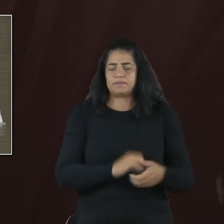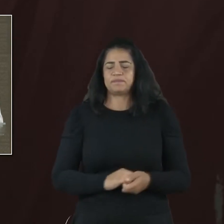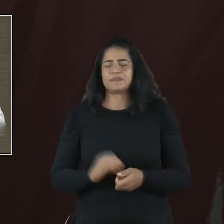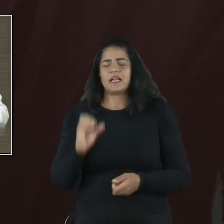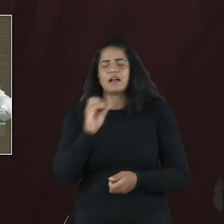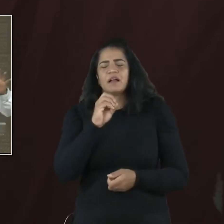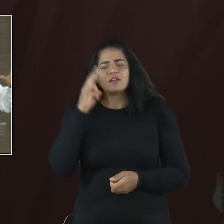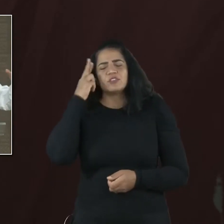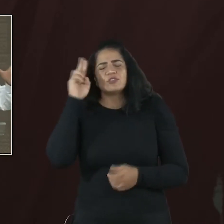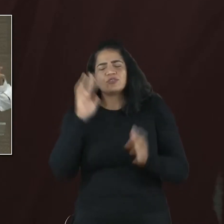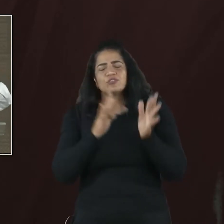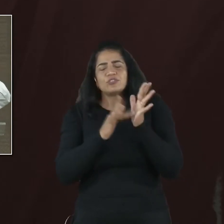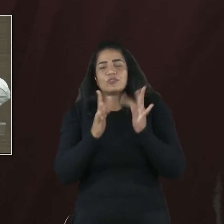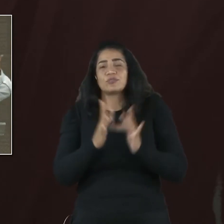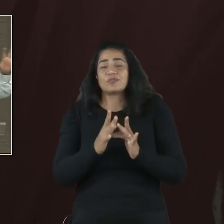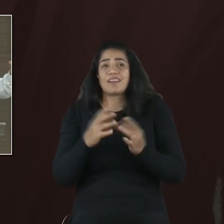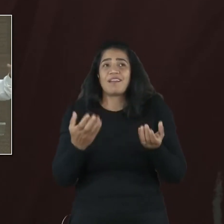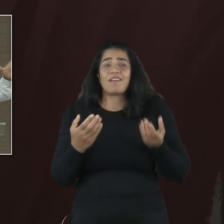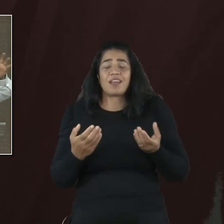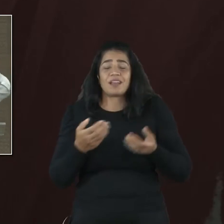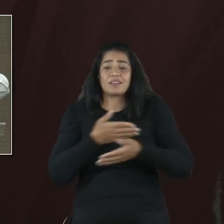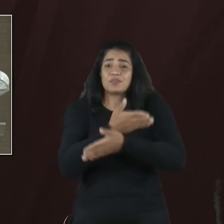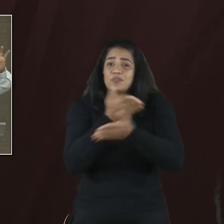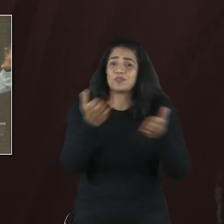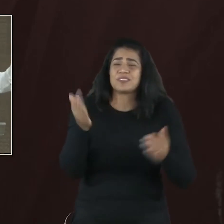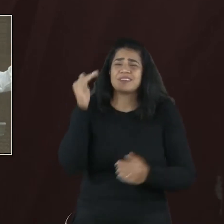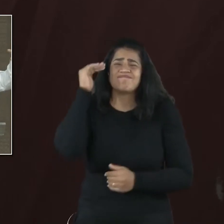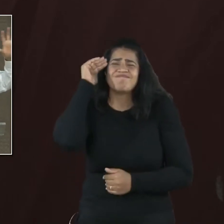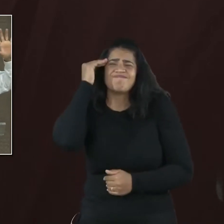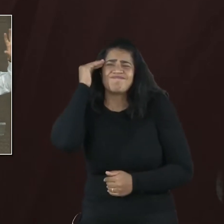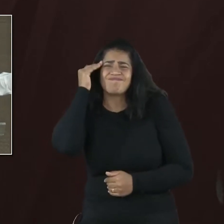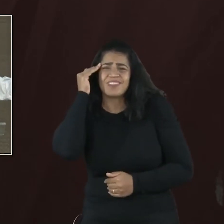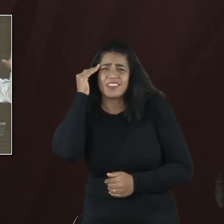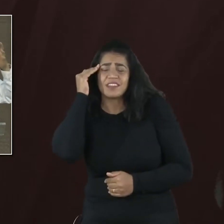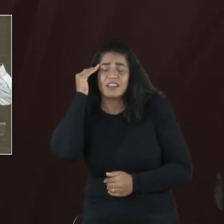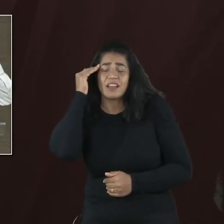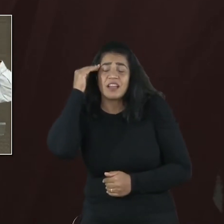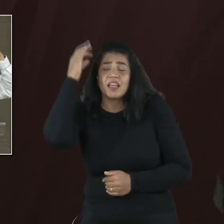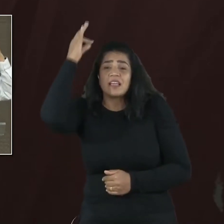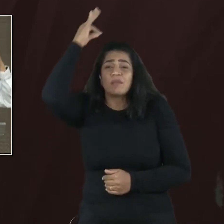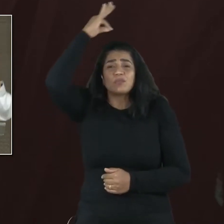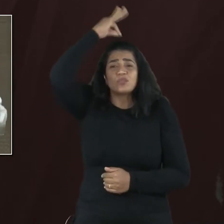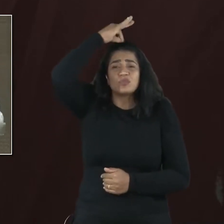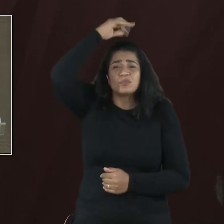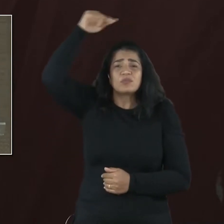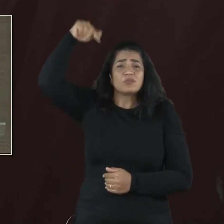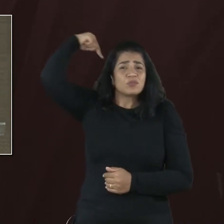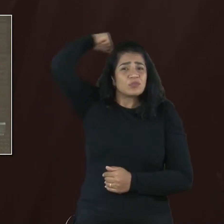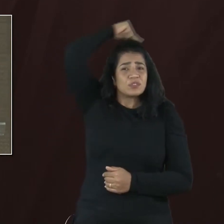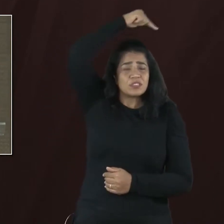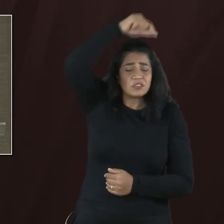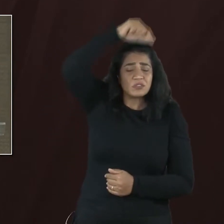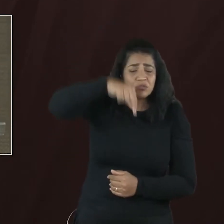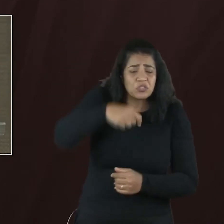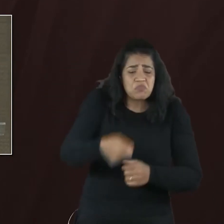vocês entendam que o Espírito é que administra tudo, todas as coisas. Irmão, nós não temos capacidade